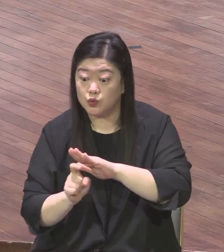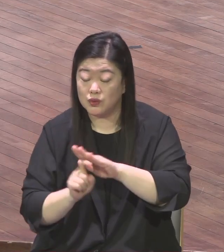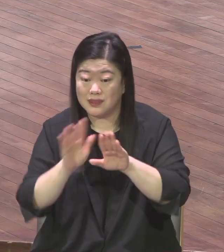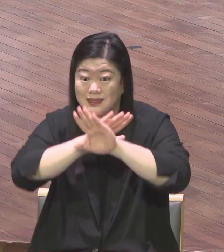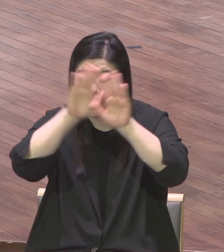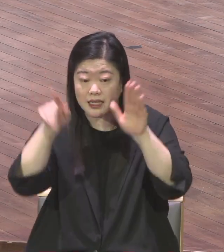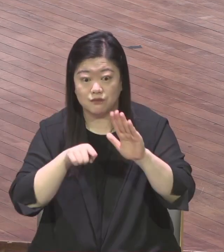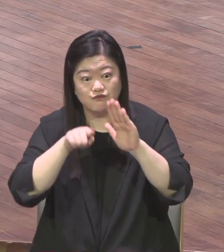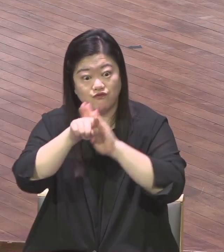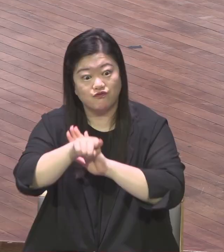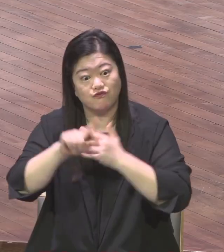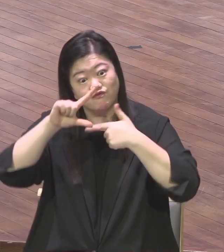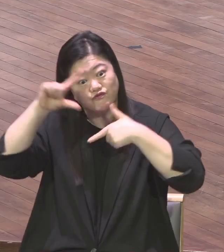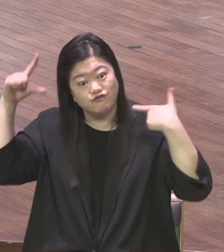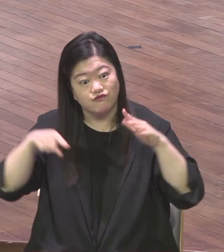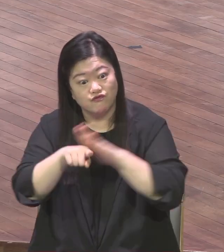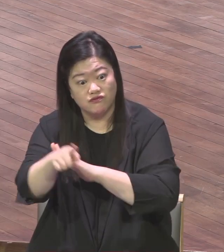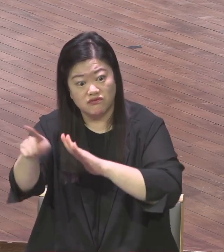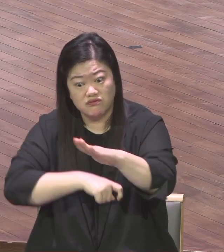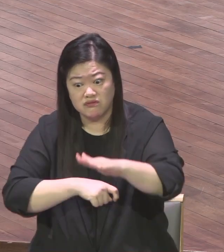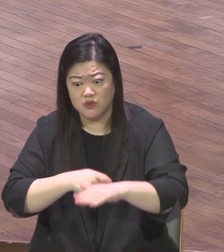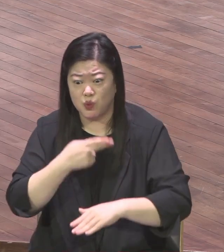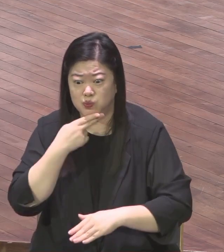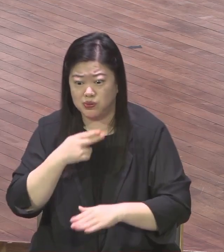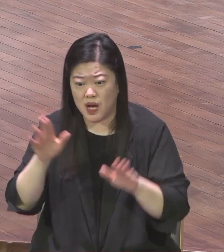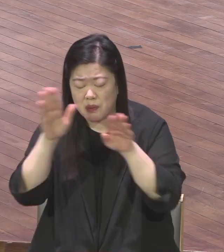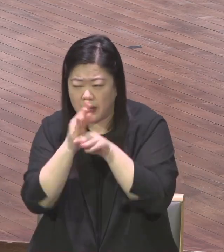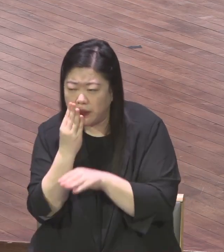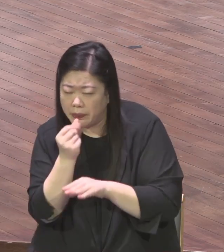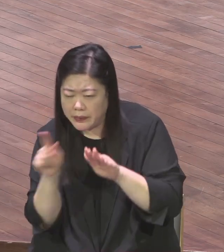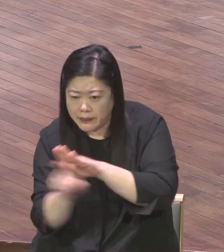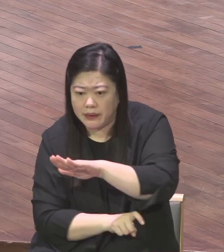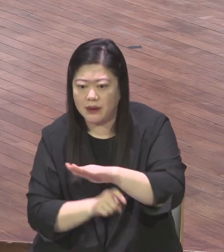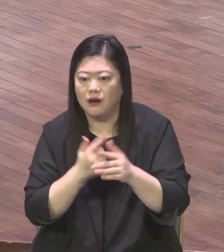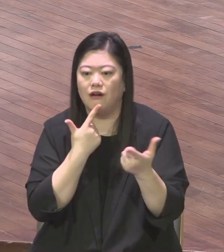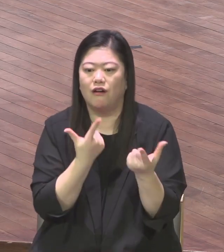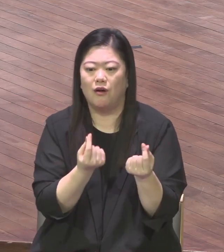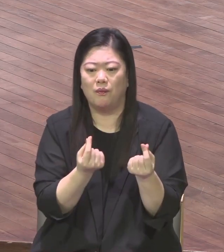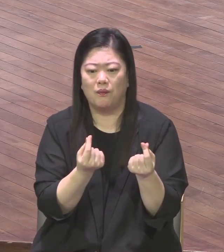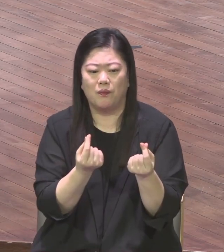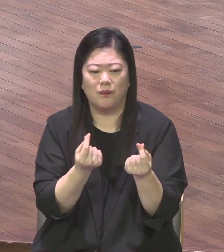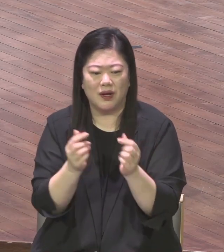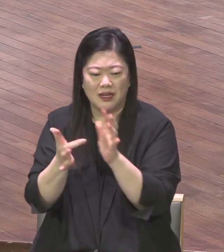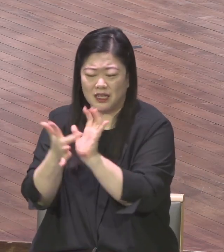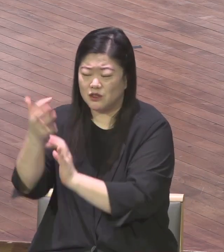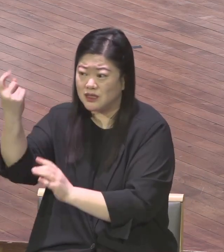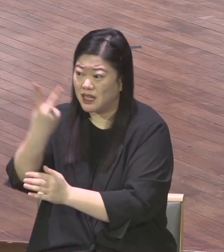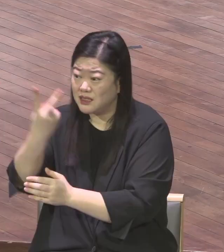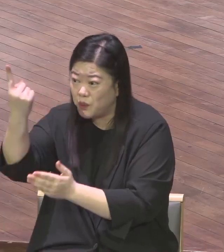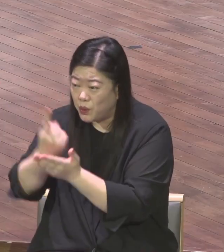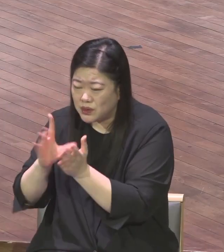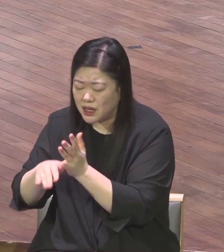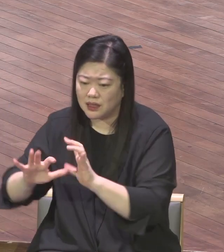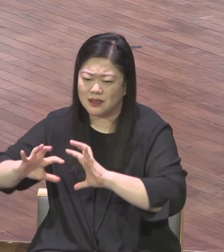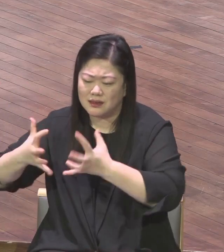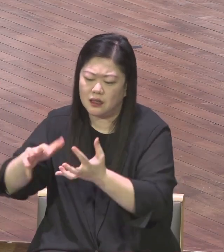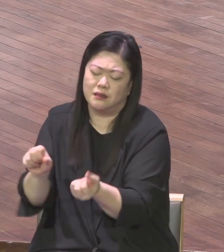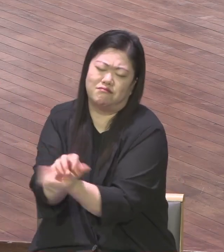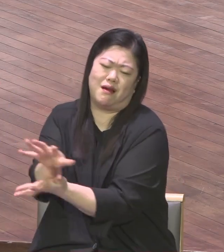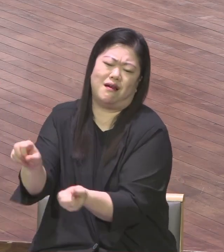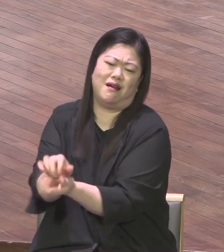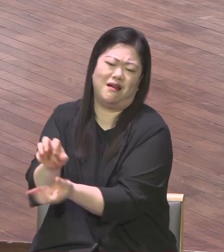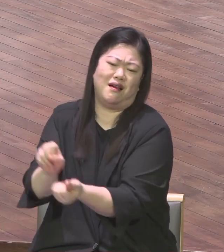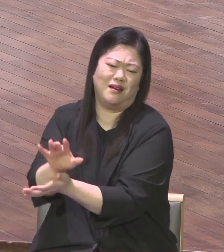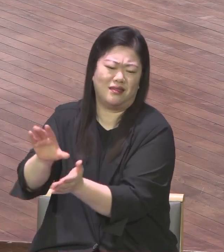어두움. 사람들이 영육간에 무슨 말입니까? 타락한 상태에 빠지게 된다. 둘째는 주의